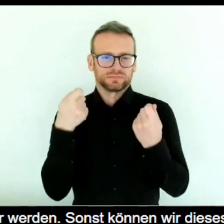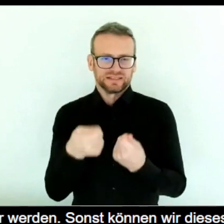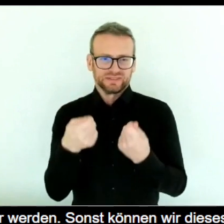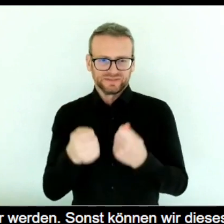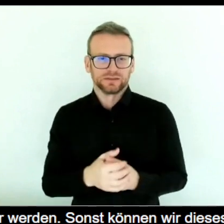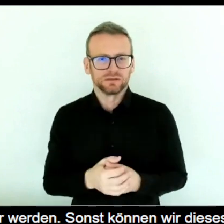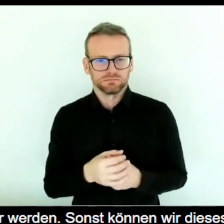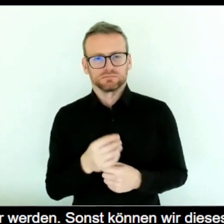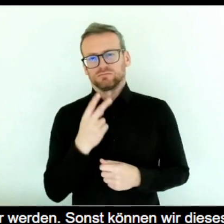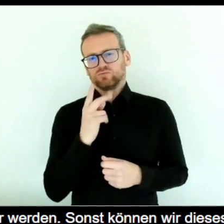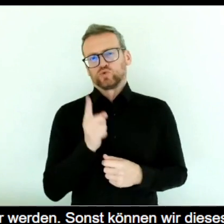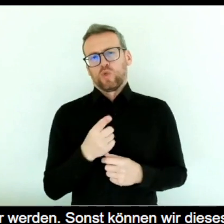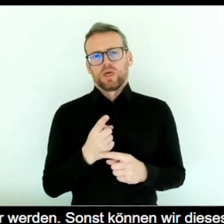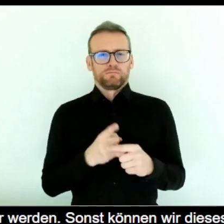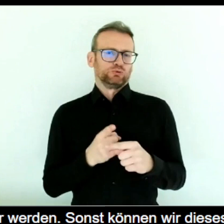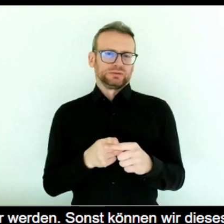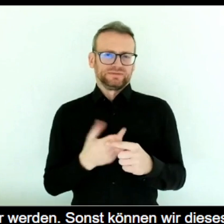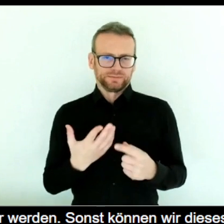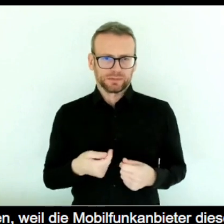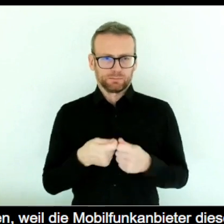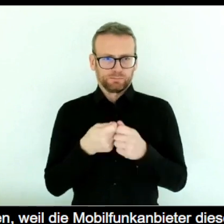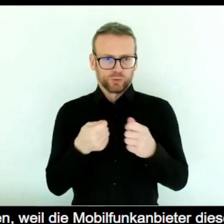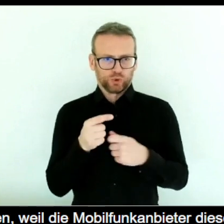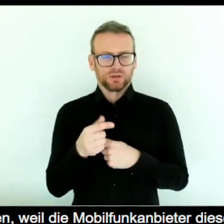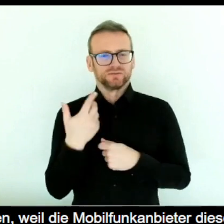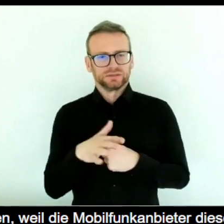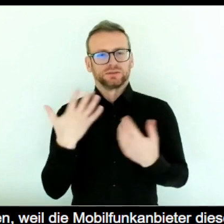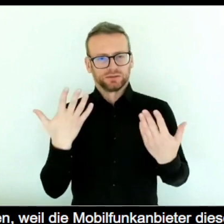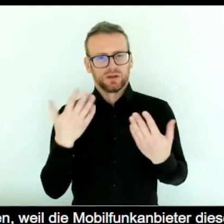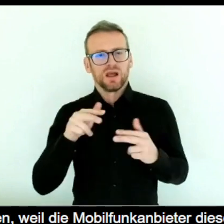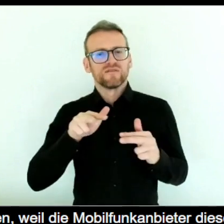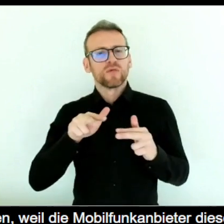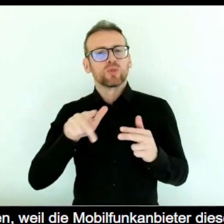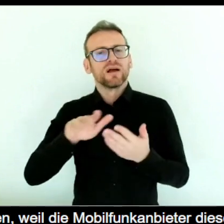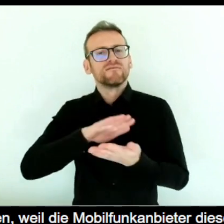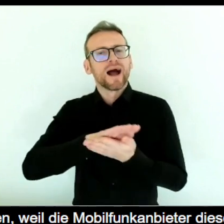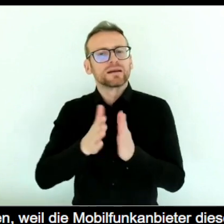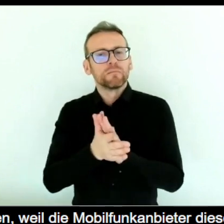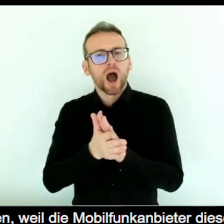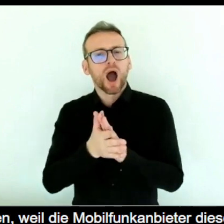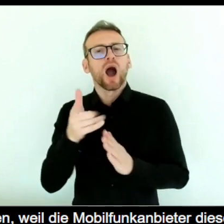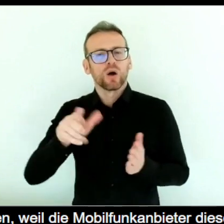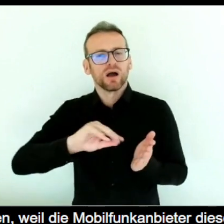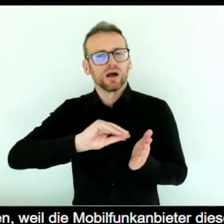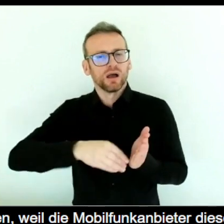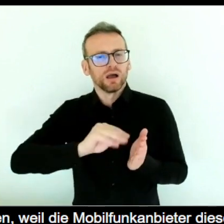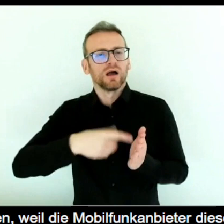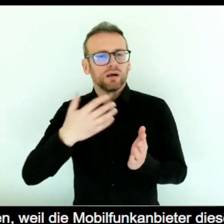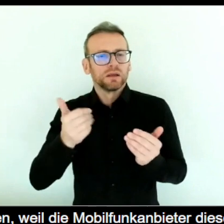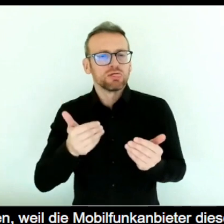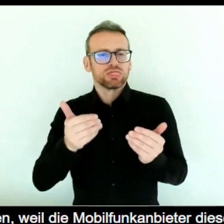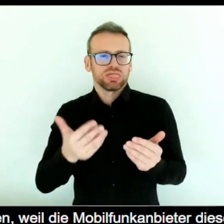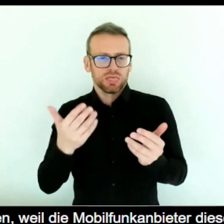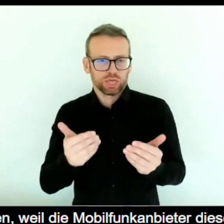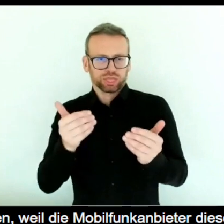31. Januar, also gerade noch im Rahmen unserer Ankündigungen der letzten Wochen, unser Programm scharf stellen